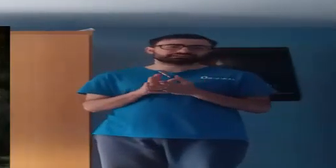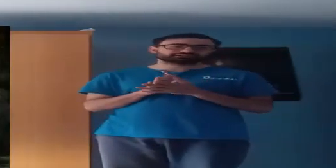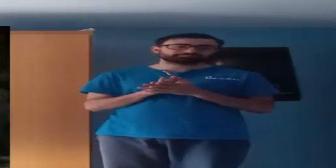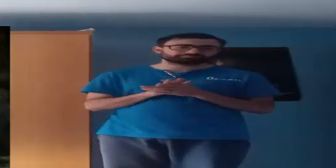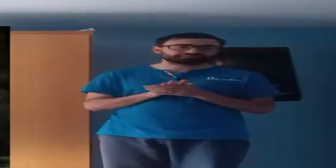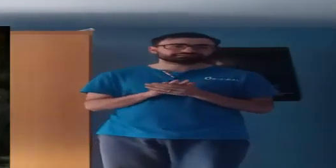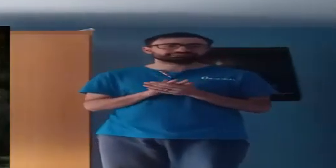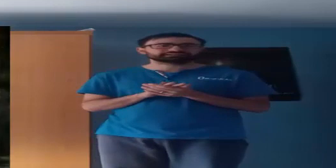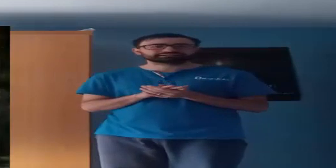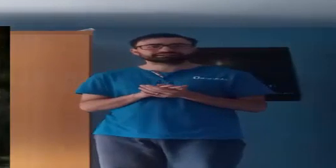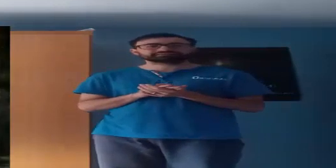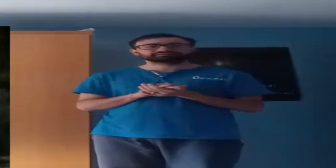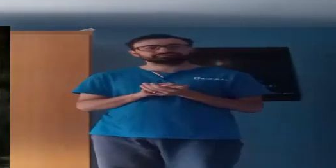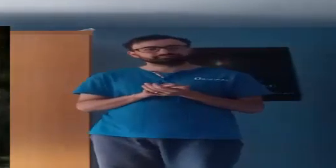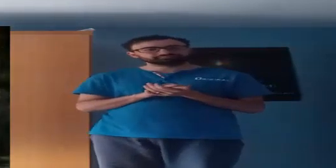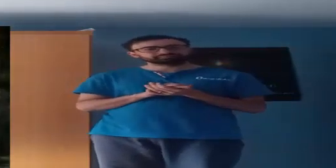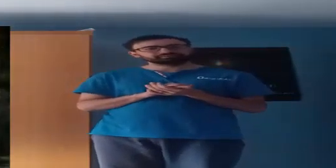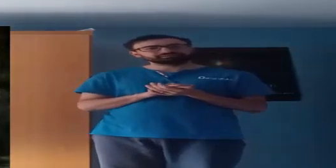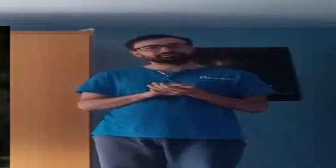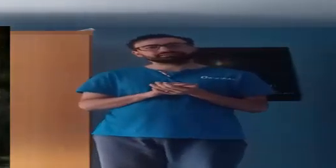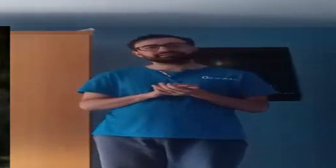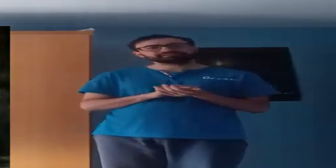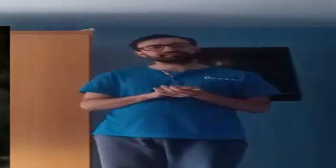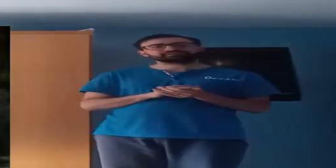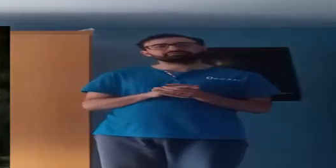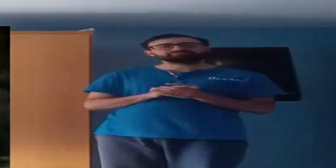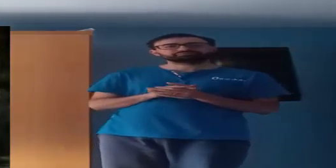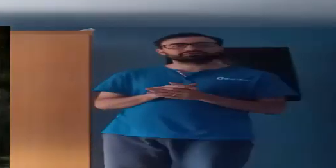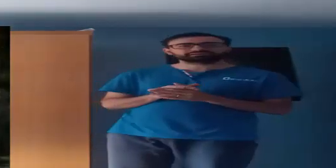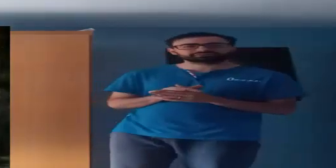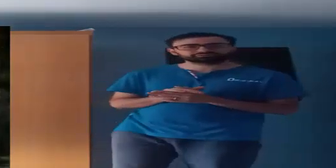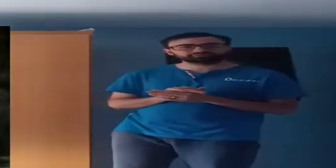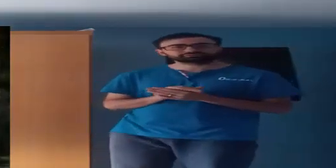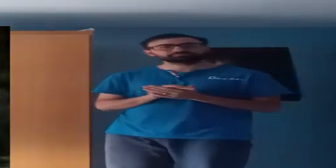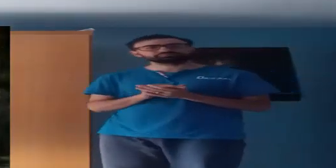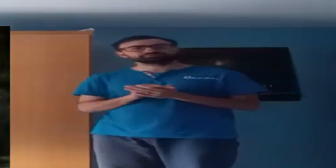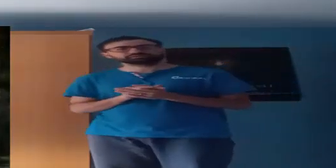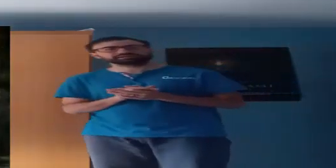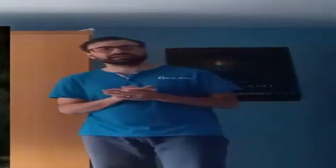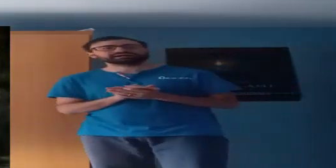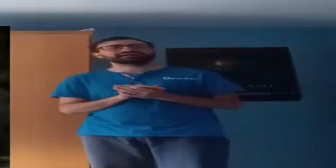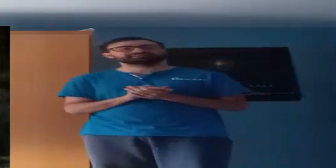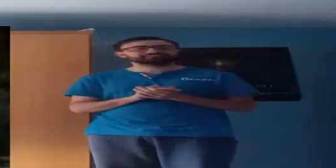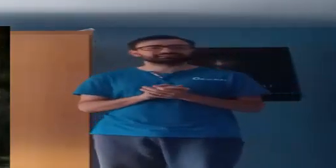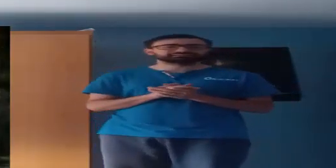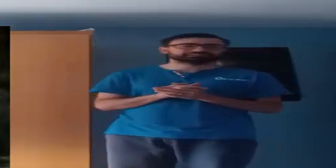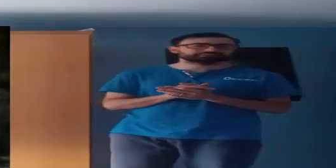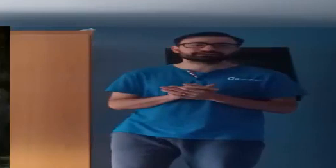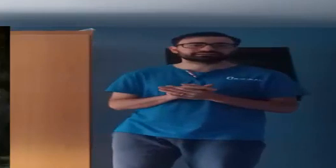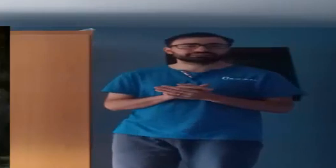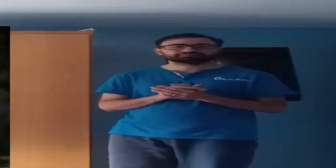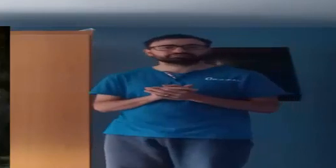las pepitas de Granada, que tenía que estar junto a su esposo, que era Hades, se habían casado y